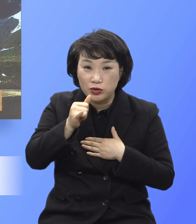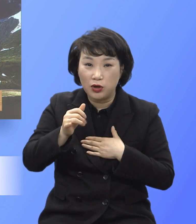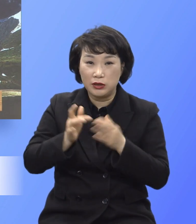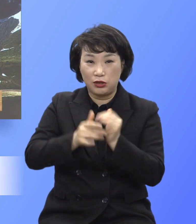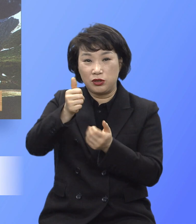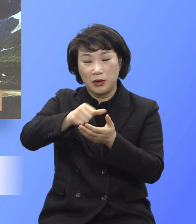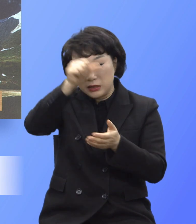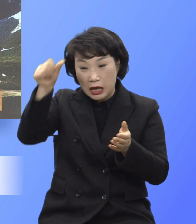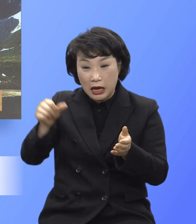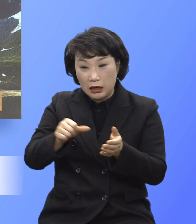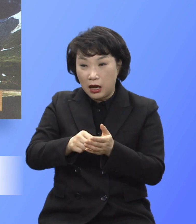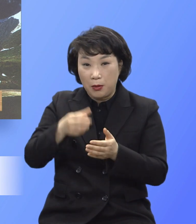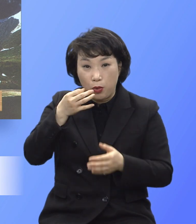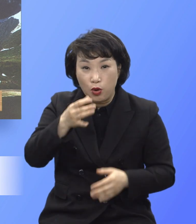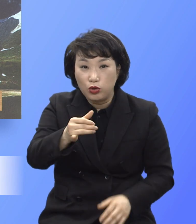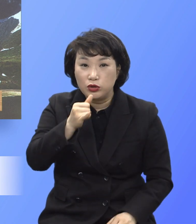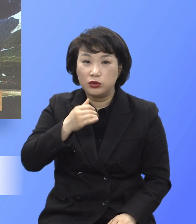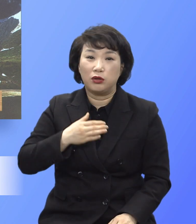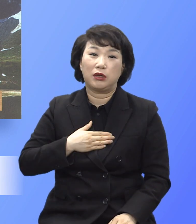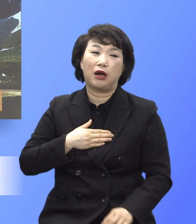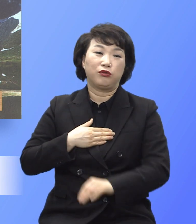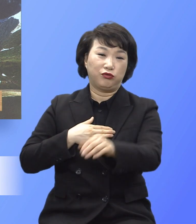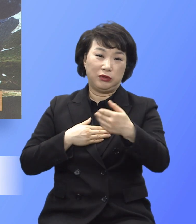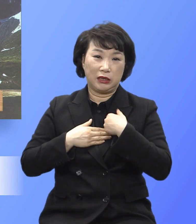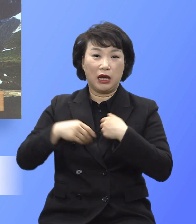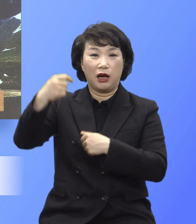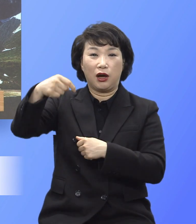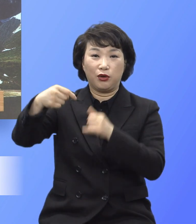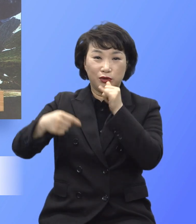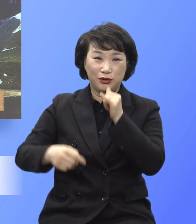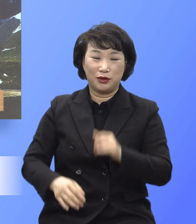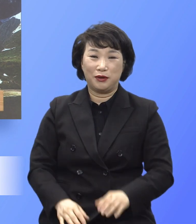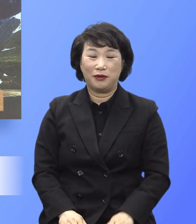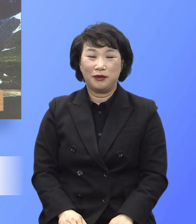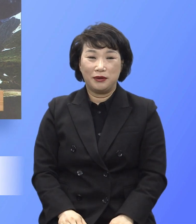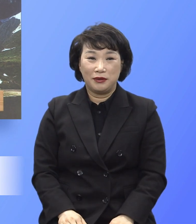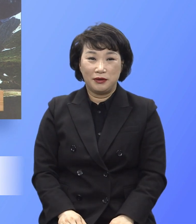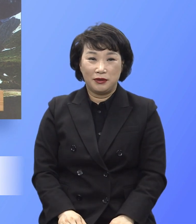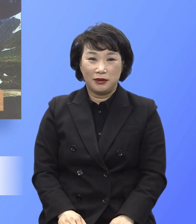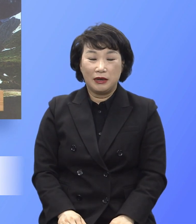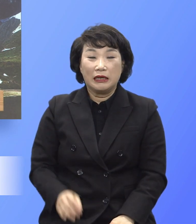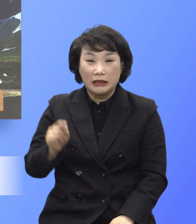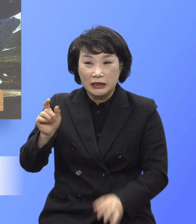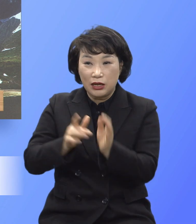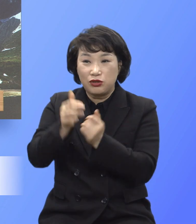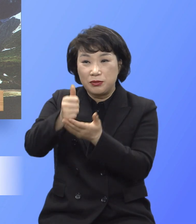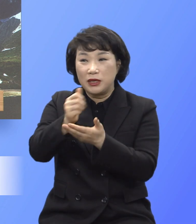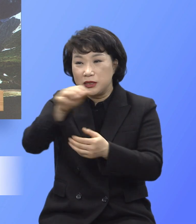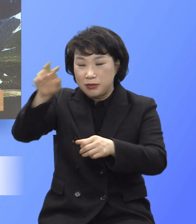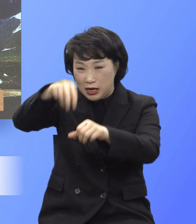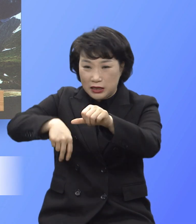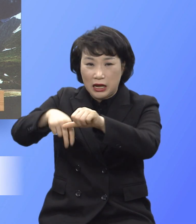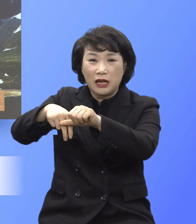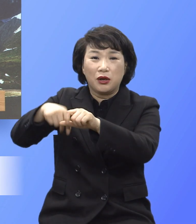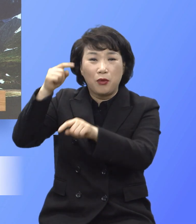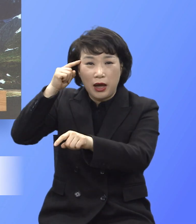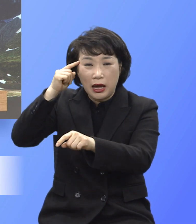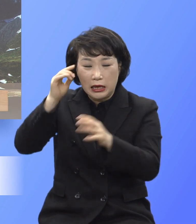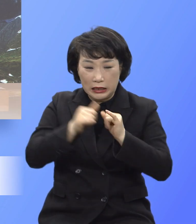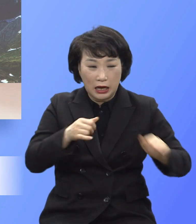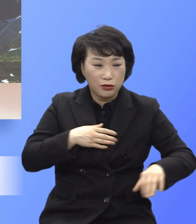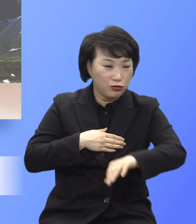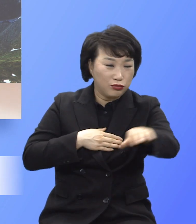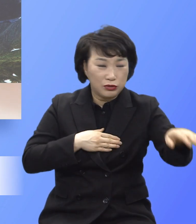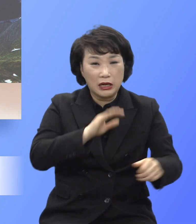예수님 생애를 통해서 보여주고 우리에게 가르쳐준 사람입니다. 그가 찔림은 우리의 허물을